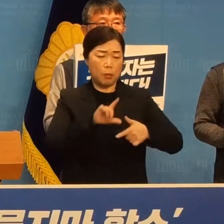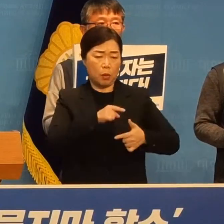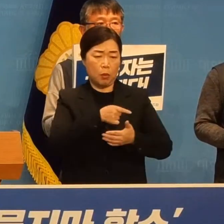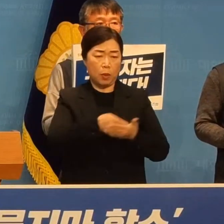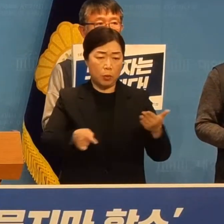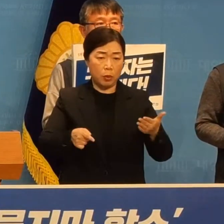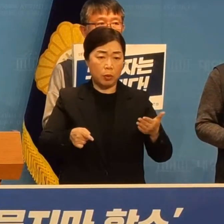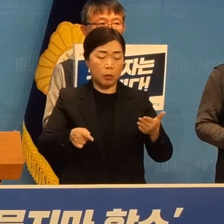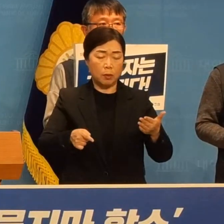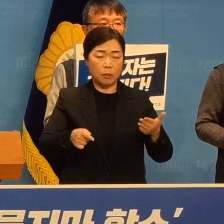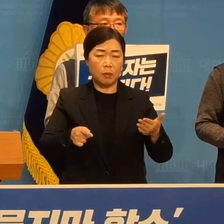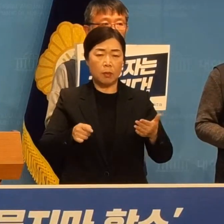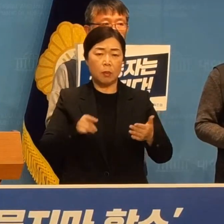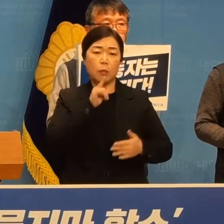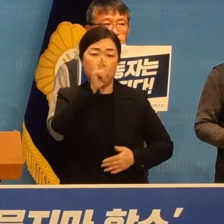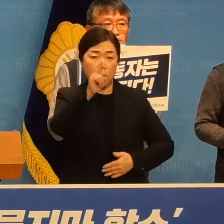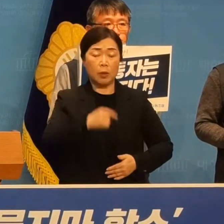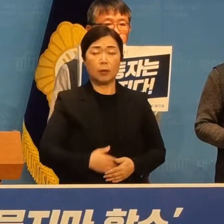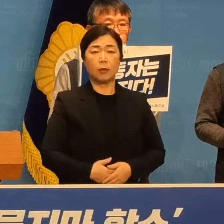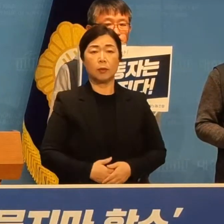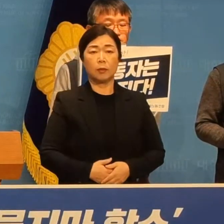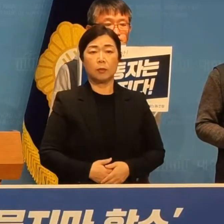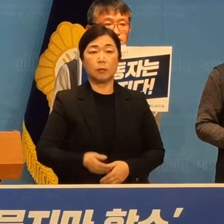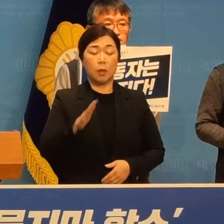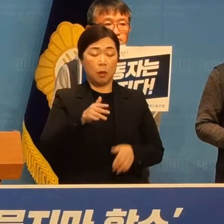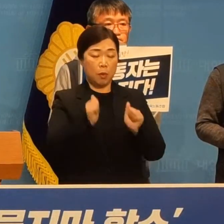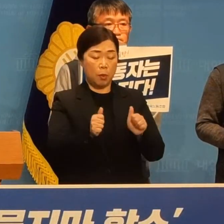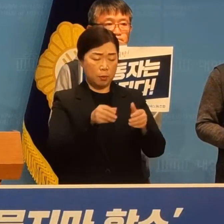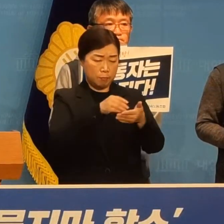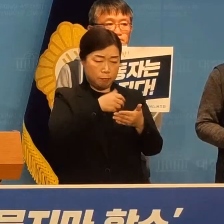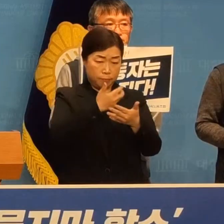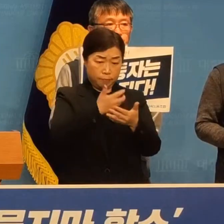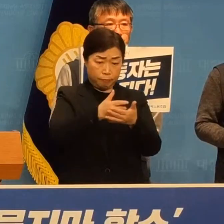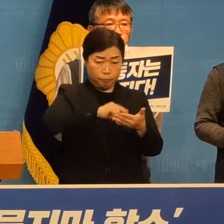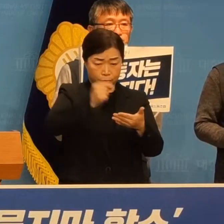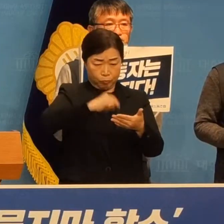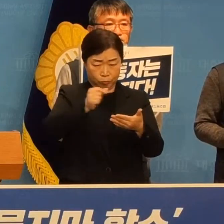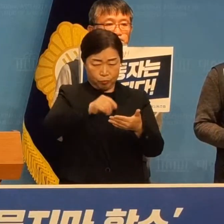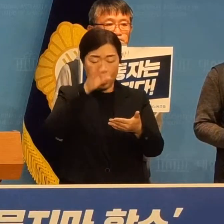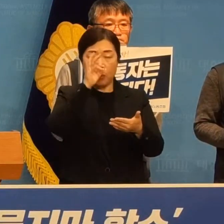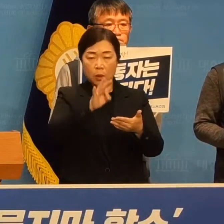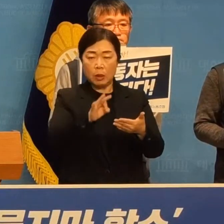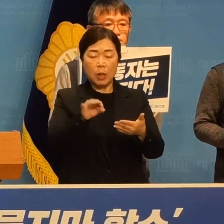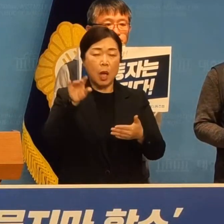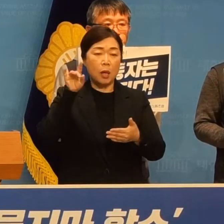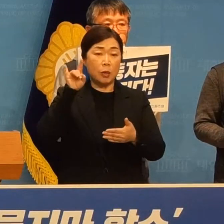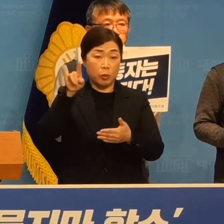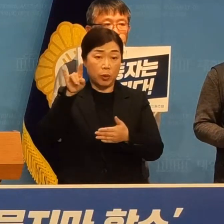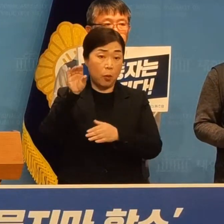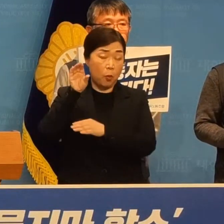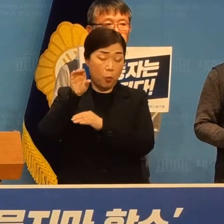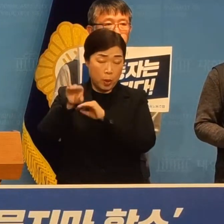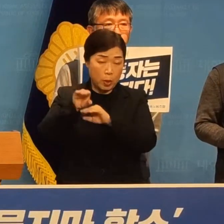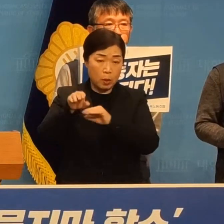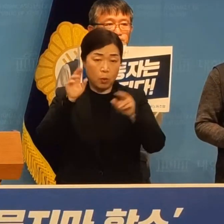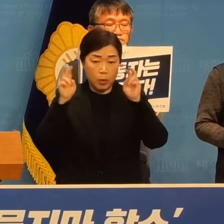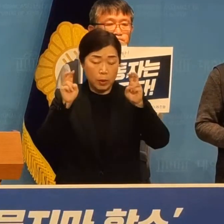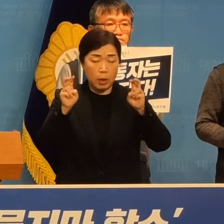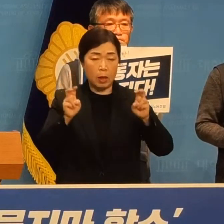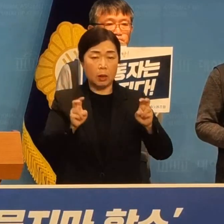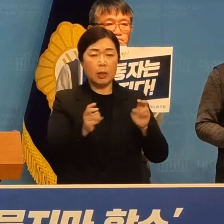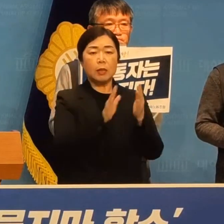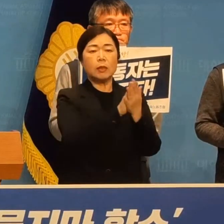달랐습니다. 지난 10월 30일 1심 법원은 현대차가 비록 대리점 영업 사원들과의